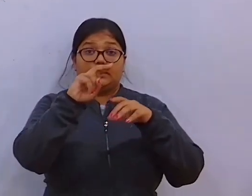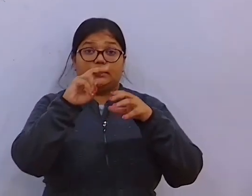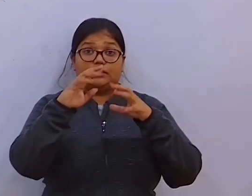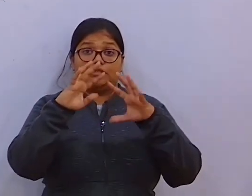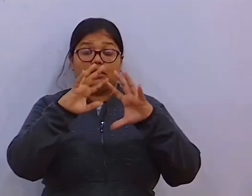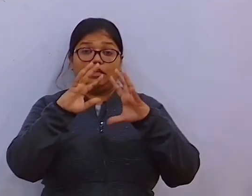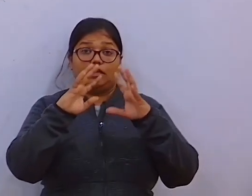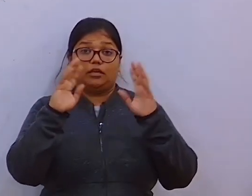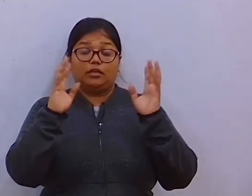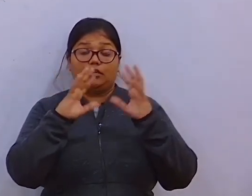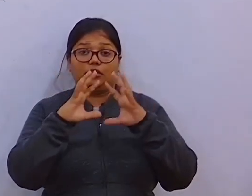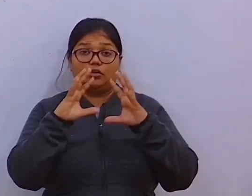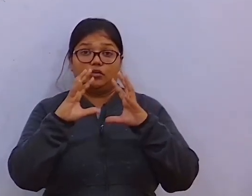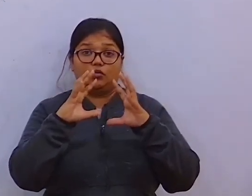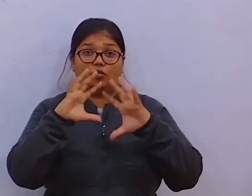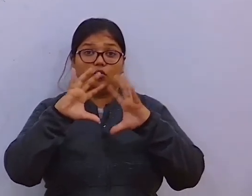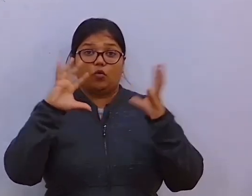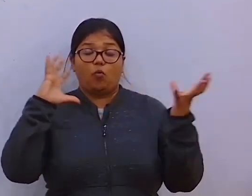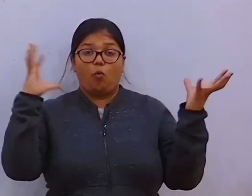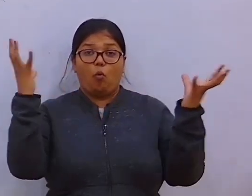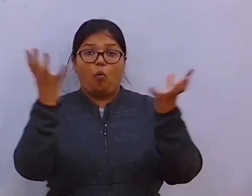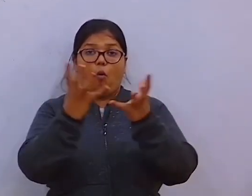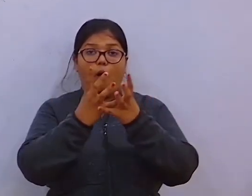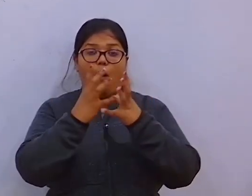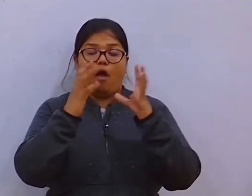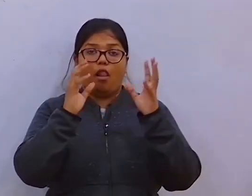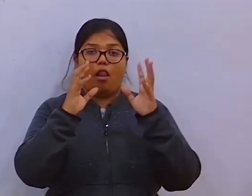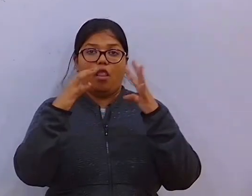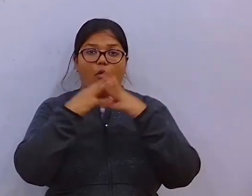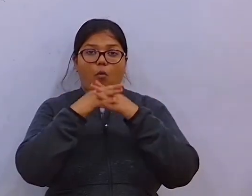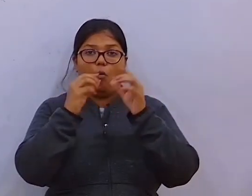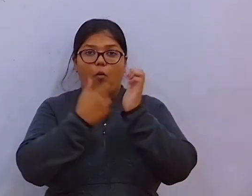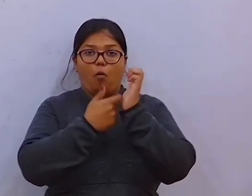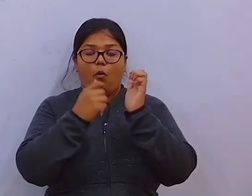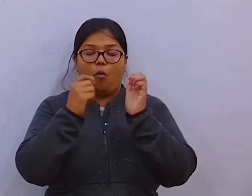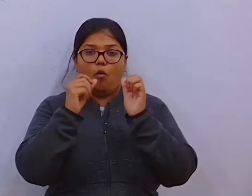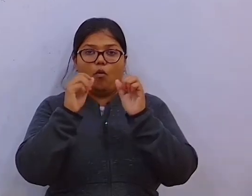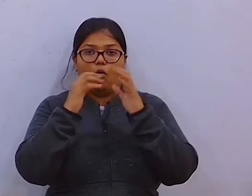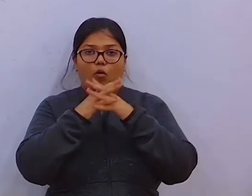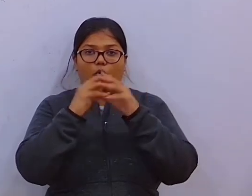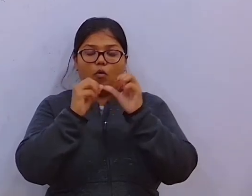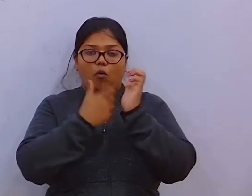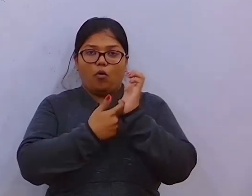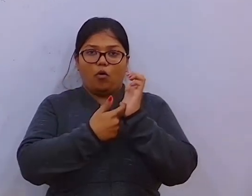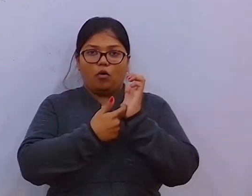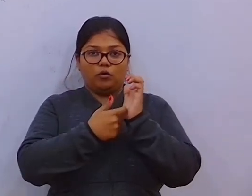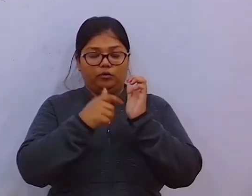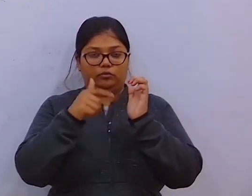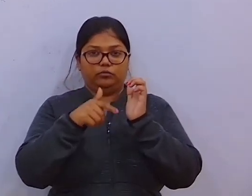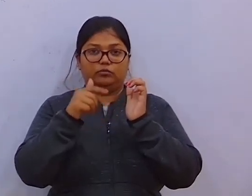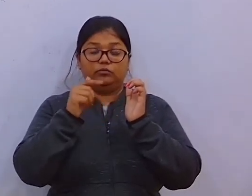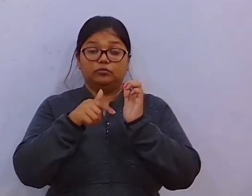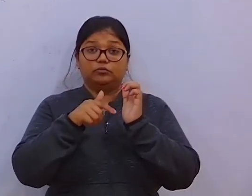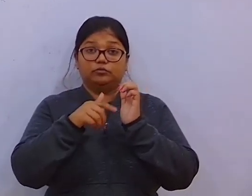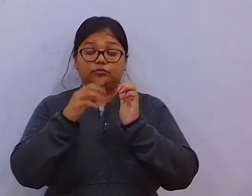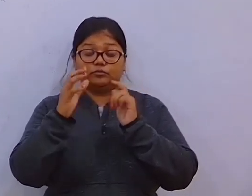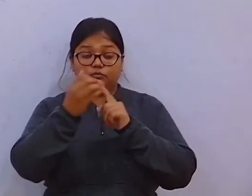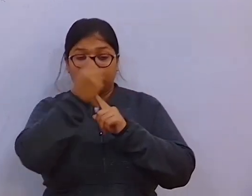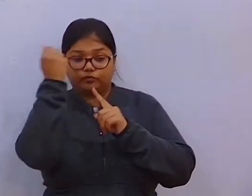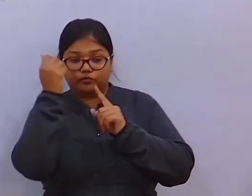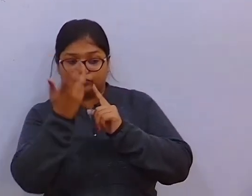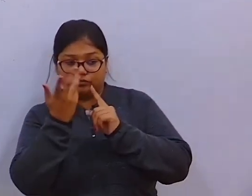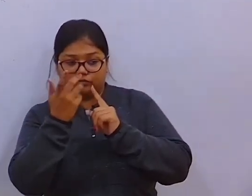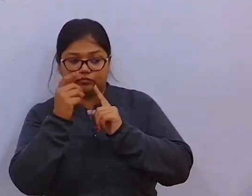बाद जेड स्ट्रीम वायु धारा नाम की एक वायु का हमको जानकारी मिलता है, और इसकी जानकारी